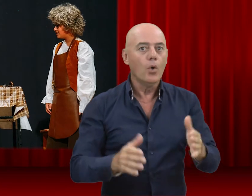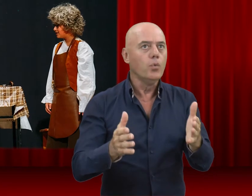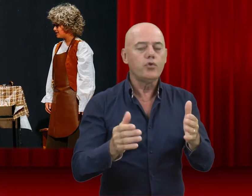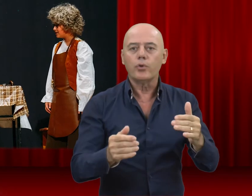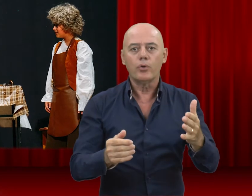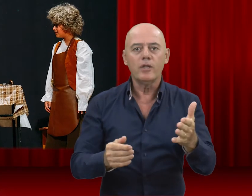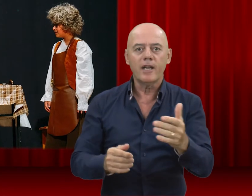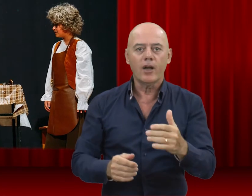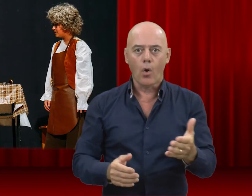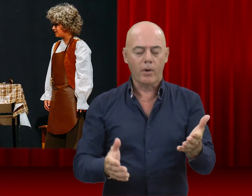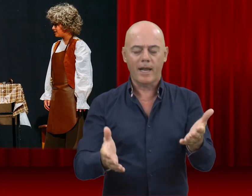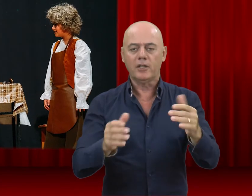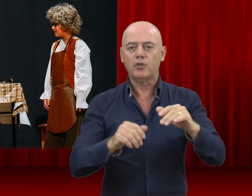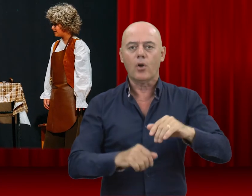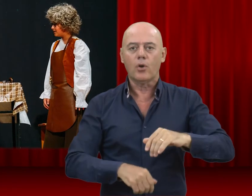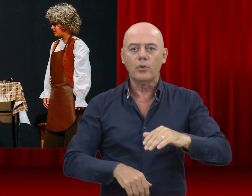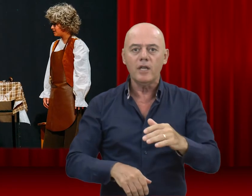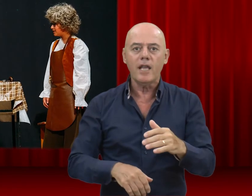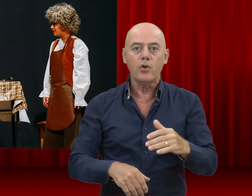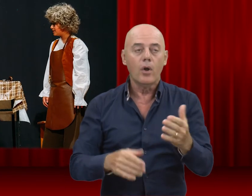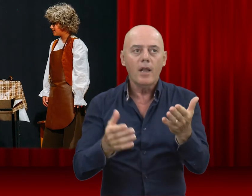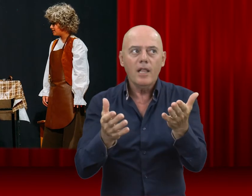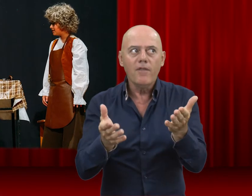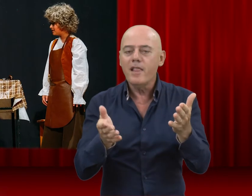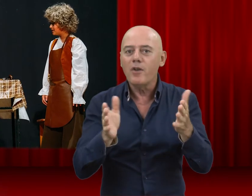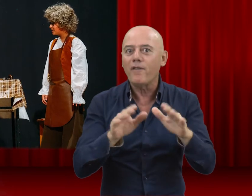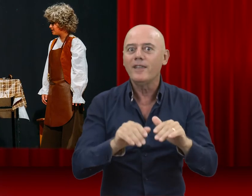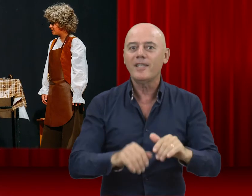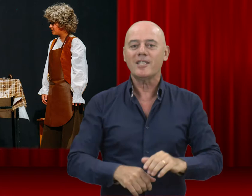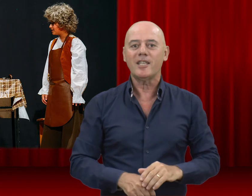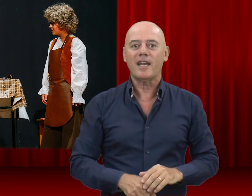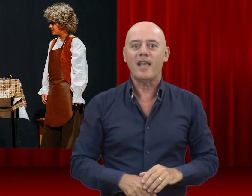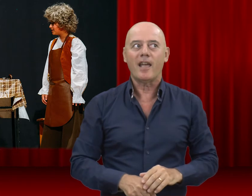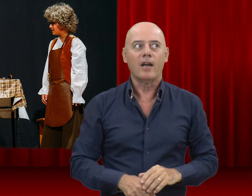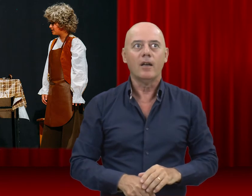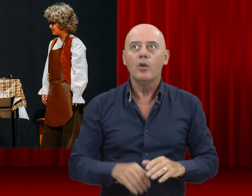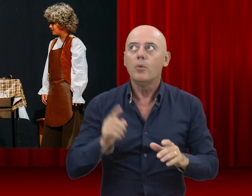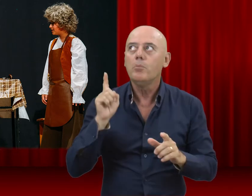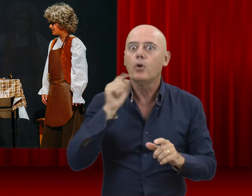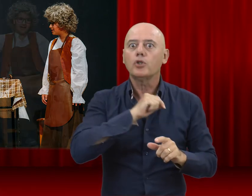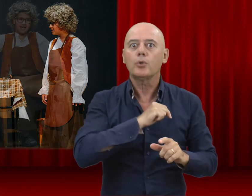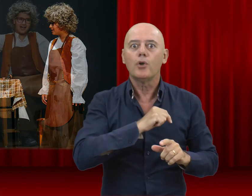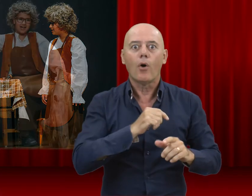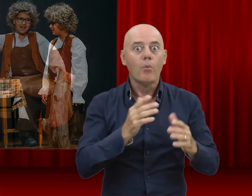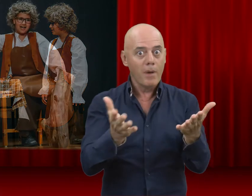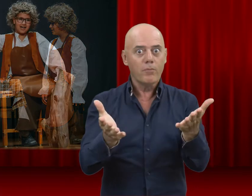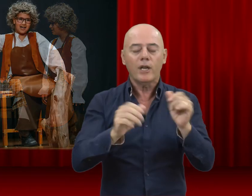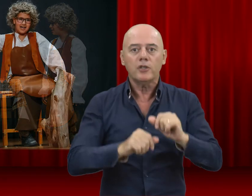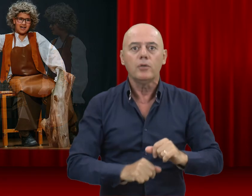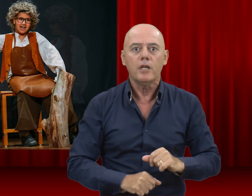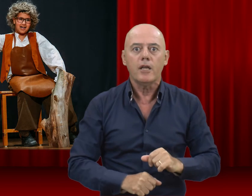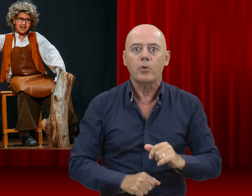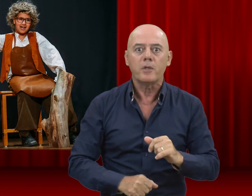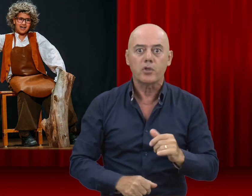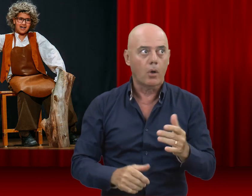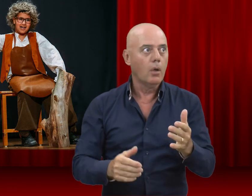Ciliegia, un giorno gli regalò un grande tocco di legno, gli venne una fantastica idea. Mi costruirò un bel